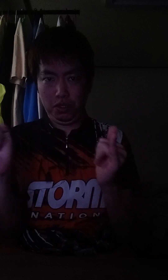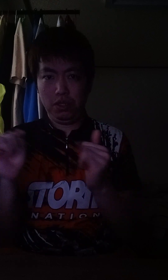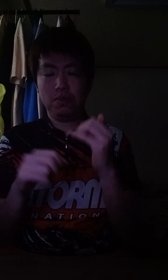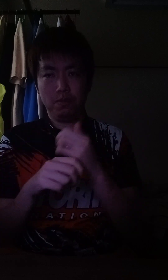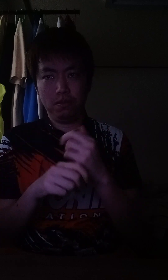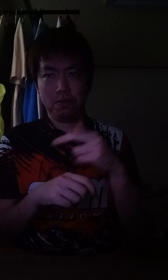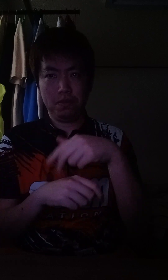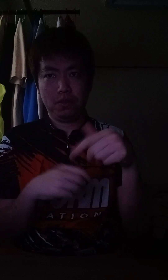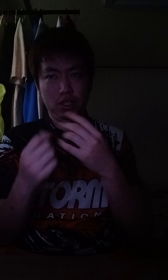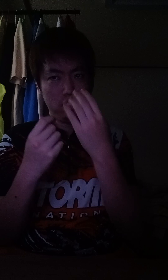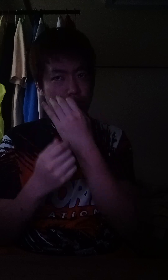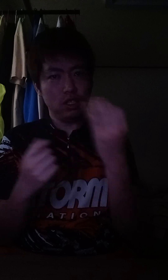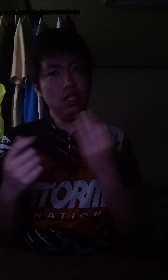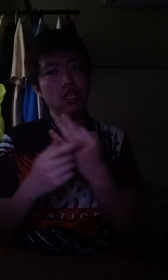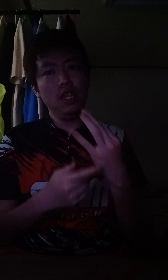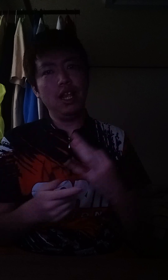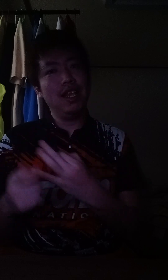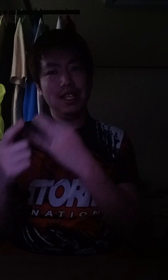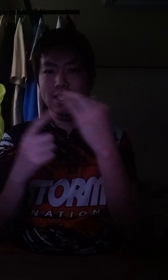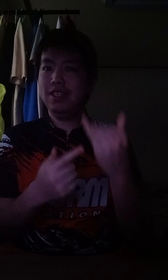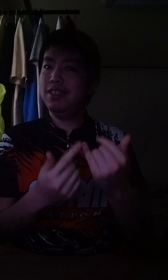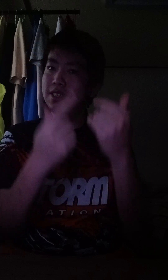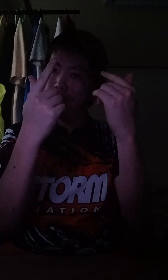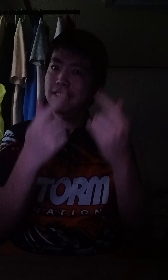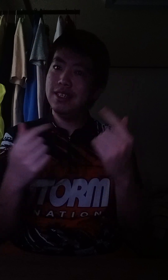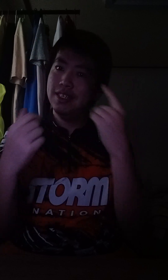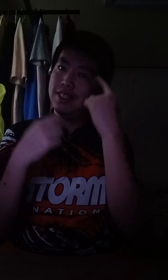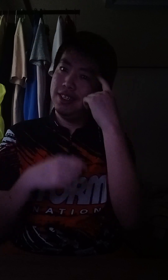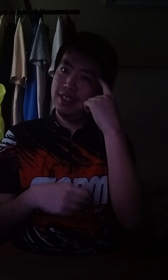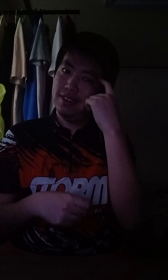많이 보여서 앞으로 더 좋은 모습으로 성장할 거라 생각합니다.